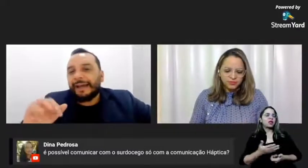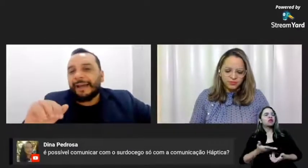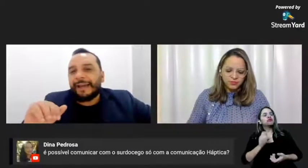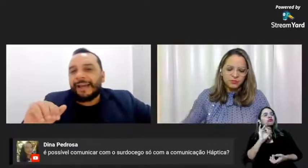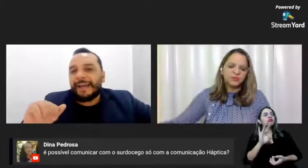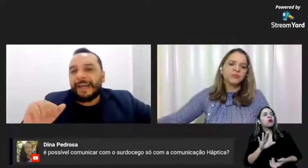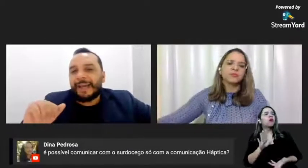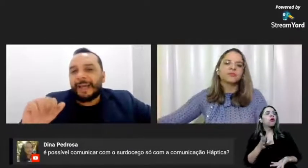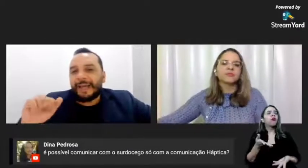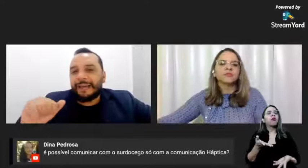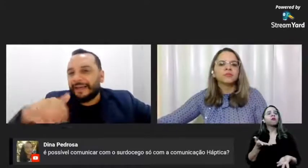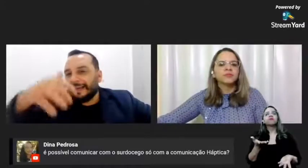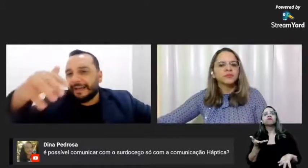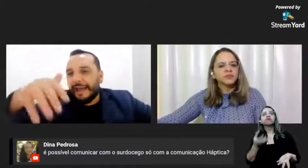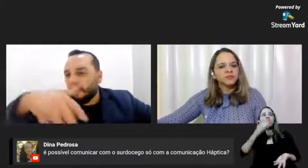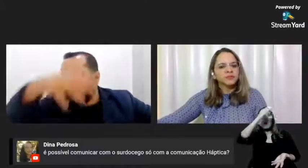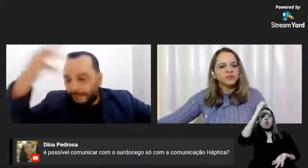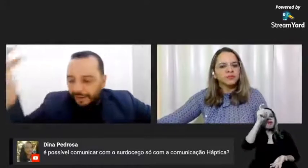ser